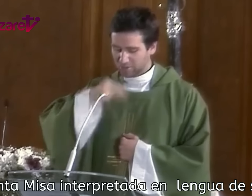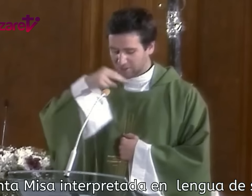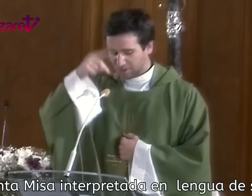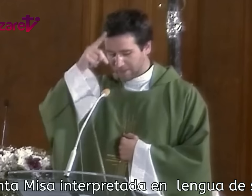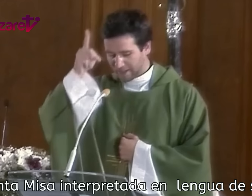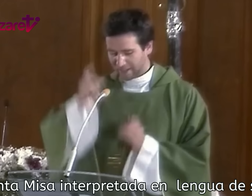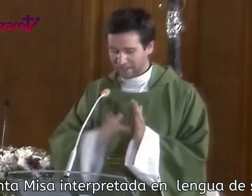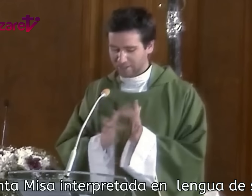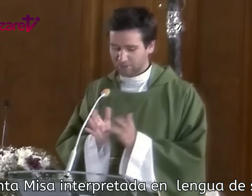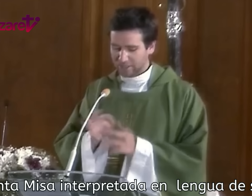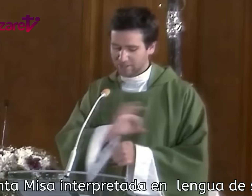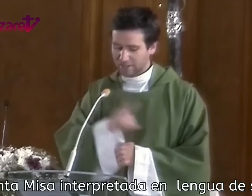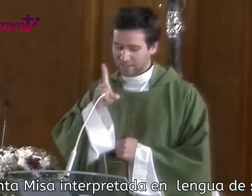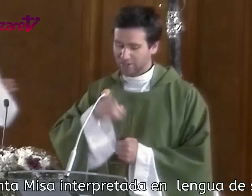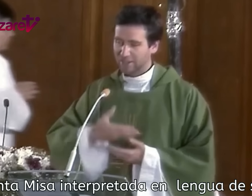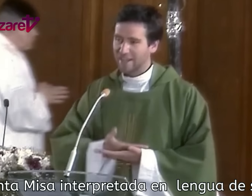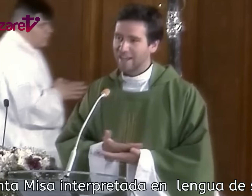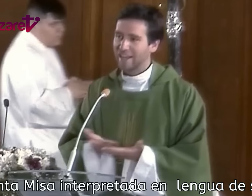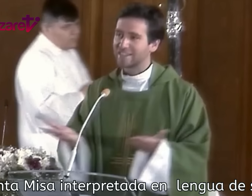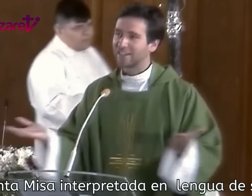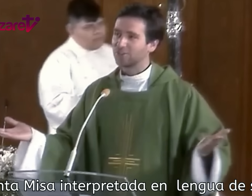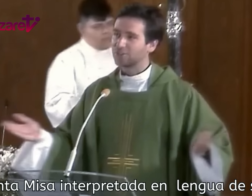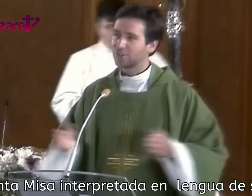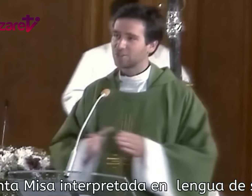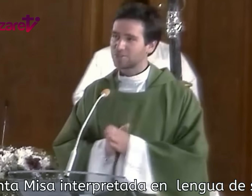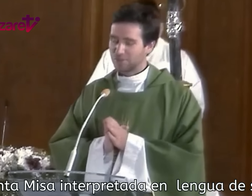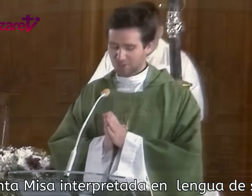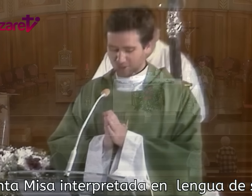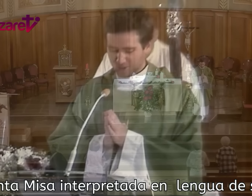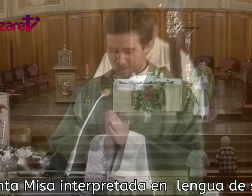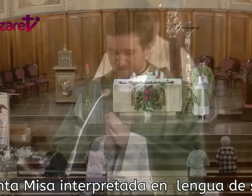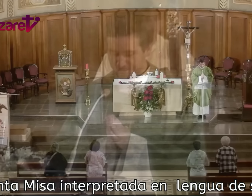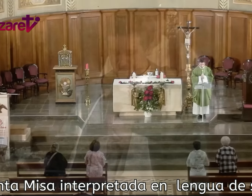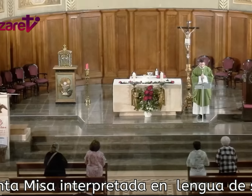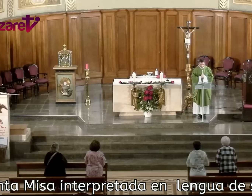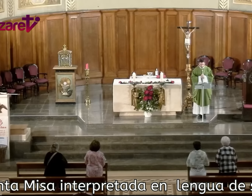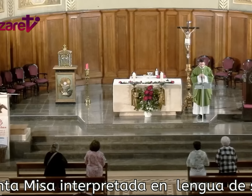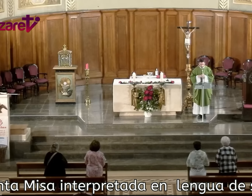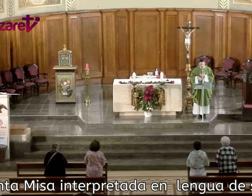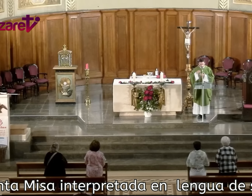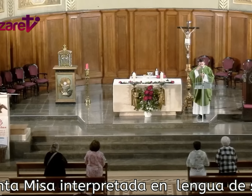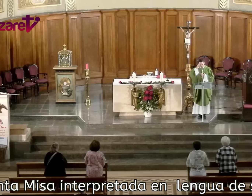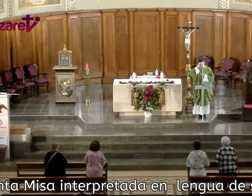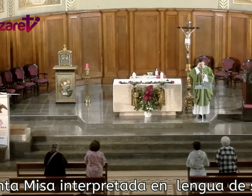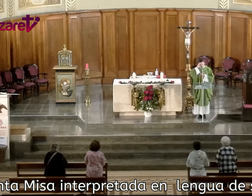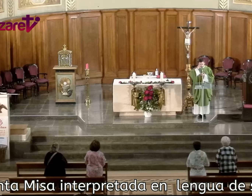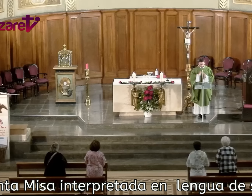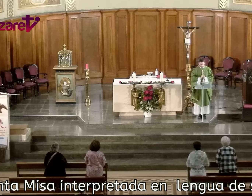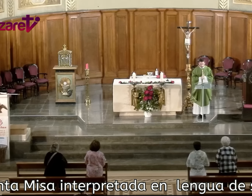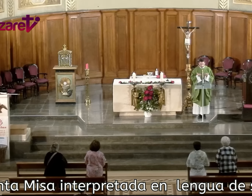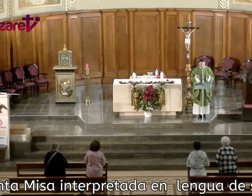nuestro Padre y de Jesucristo el Señor esté con todos vosotros. Hoy escucharemos en el